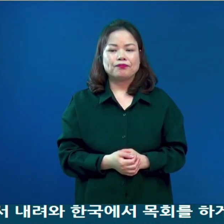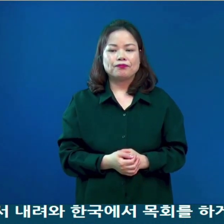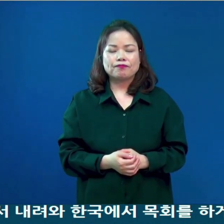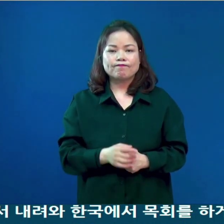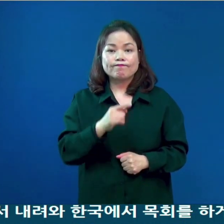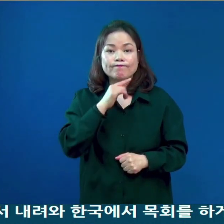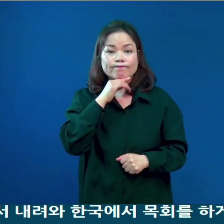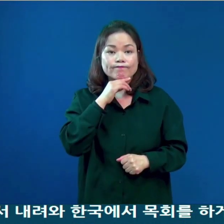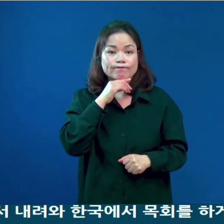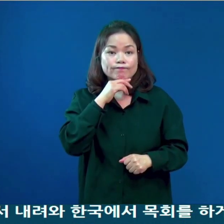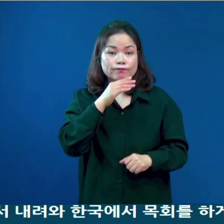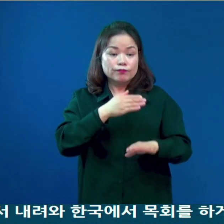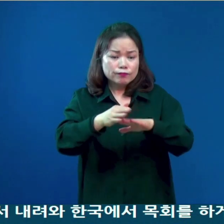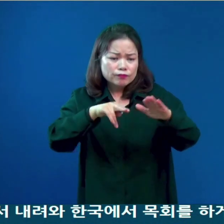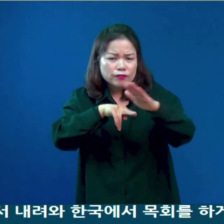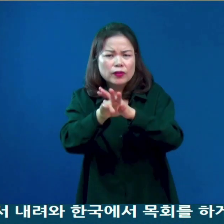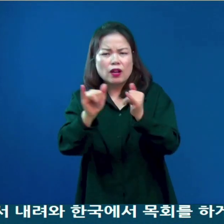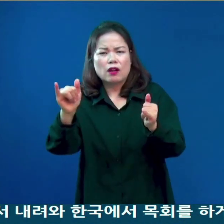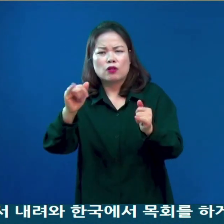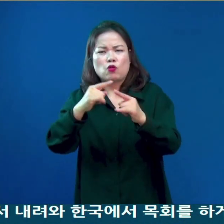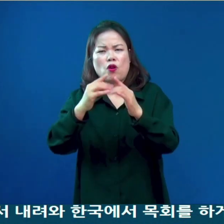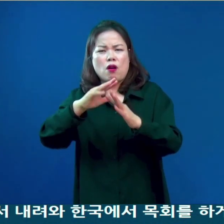탈북민 교회들이 대부분 어려워요.